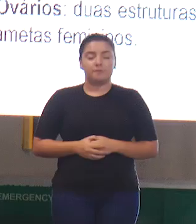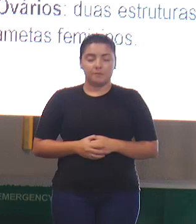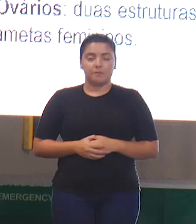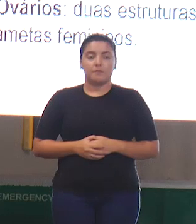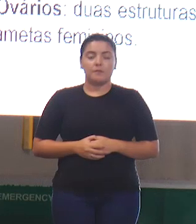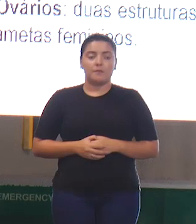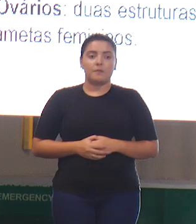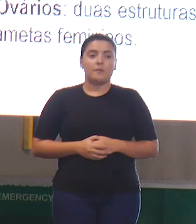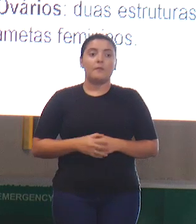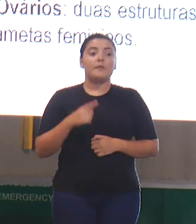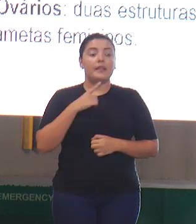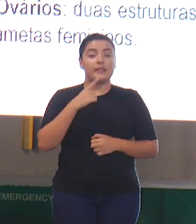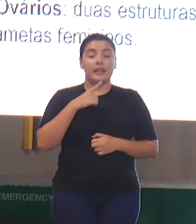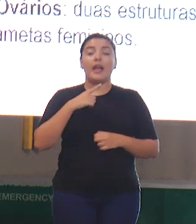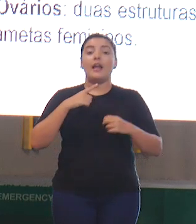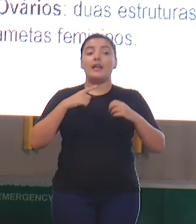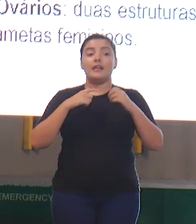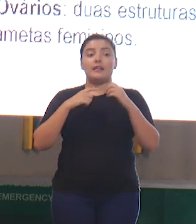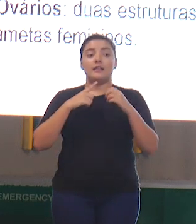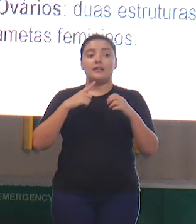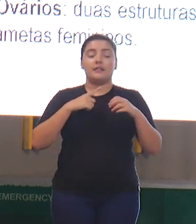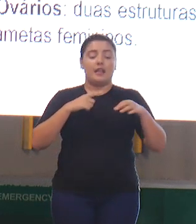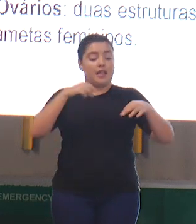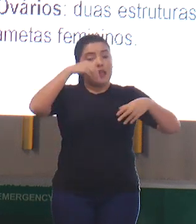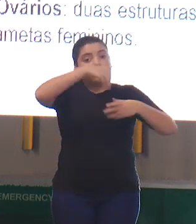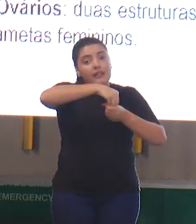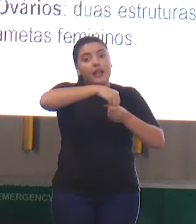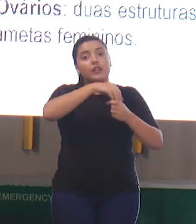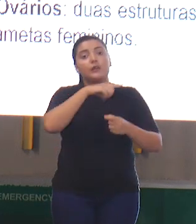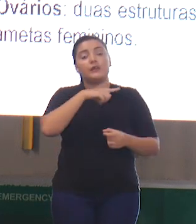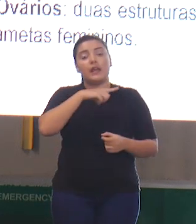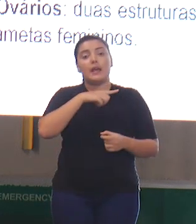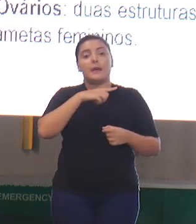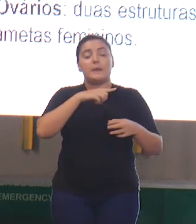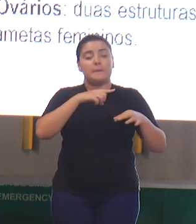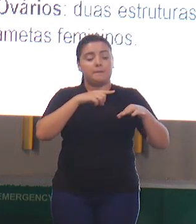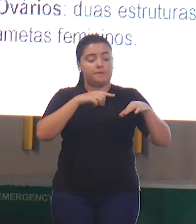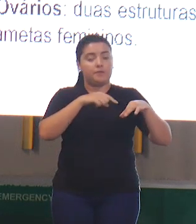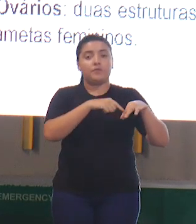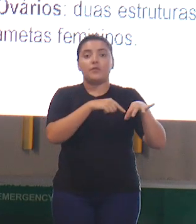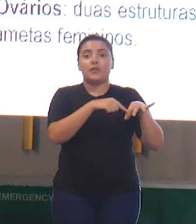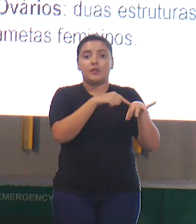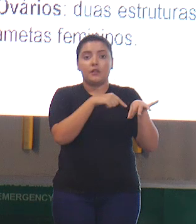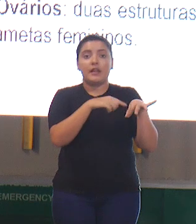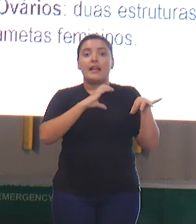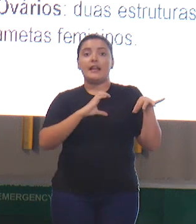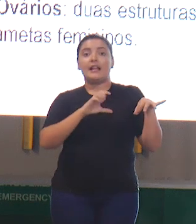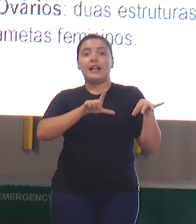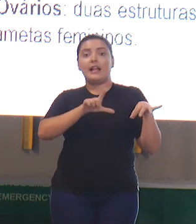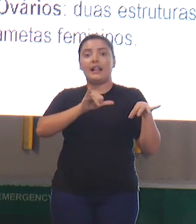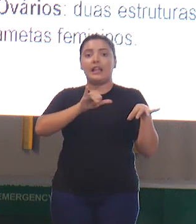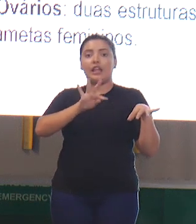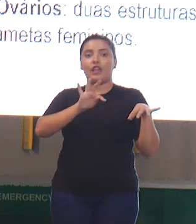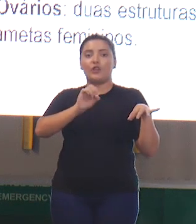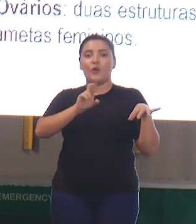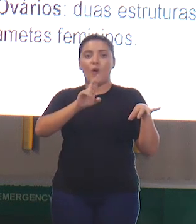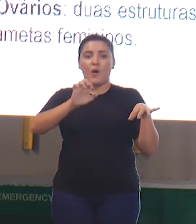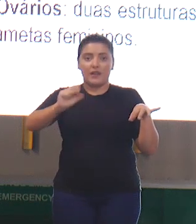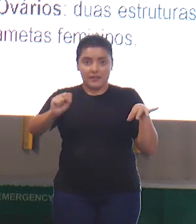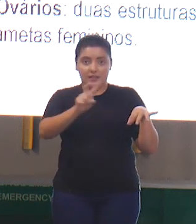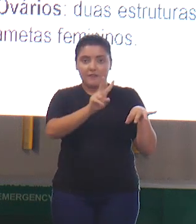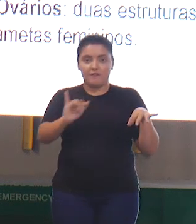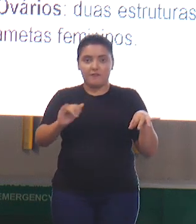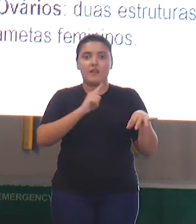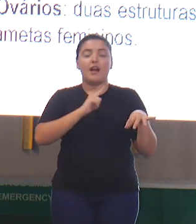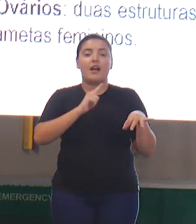Sobre ele, né, nessa estrutura, vai ter quem? Uma membrana que vai recobrir quem? A estrutura do clitóris, onde esse clitóris vai ser